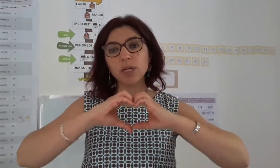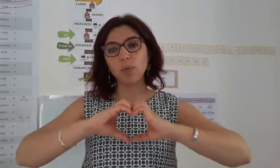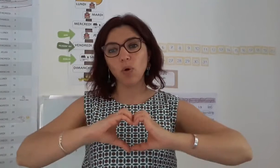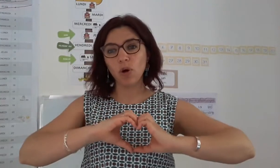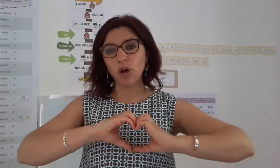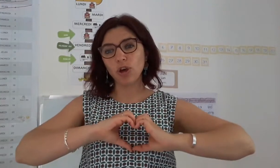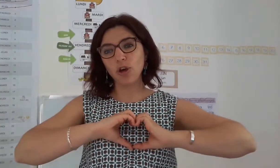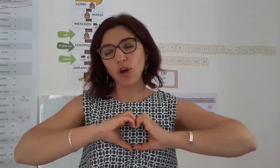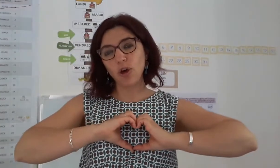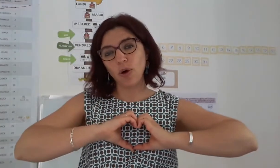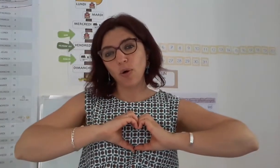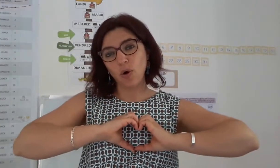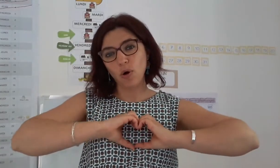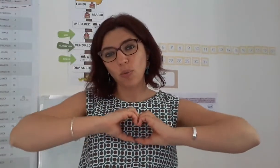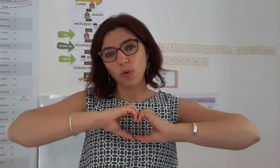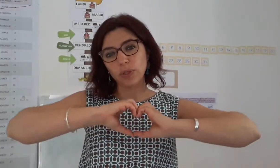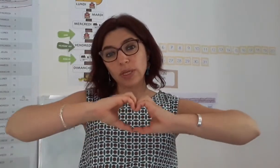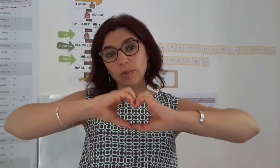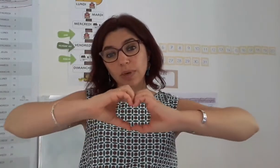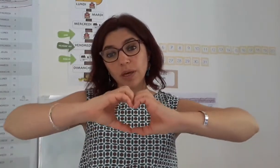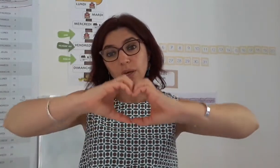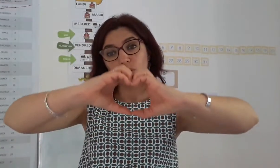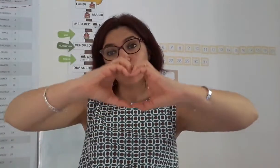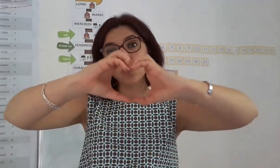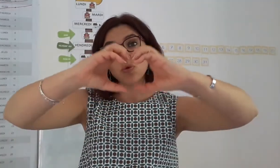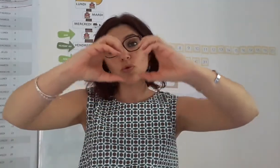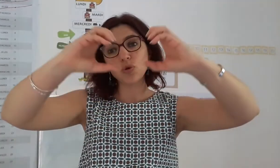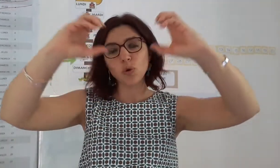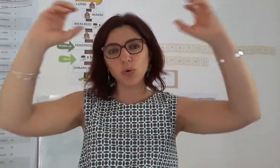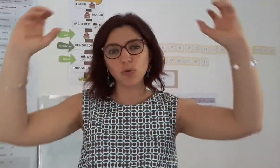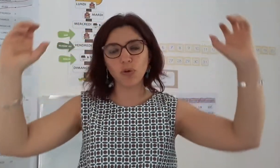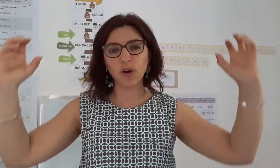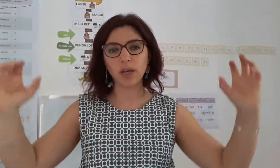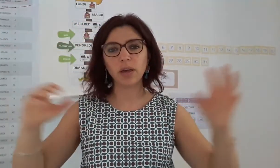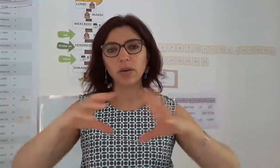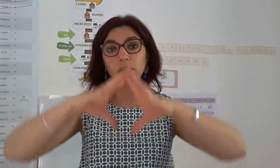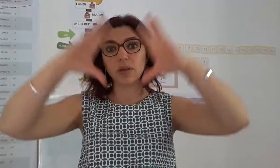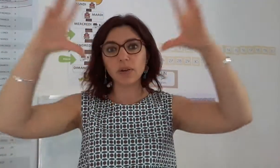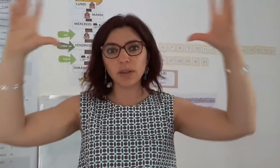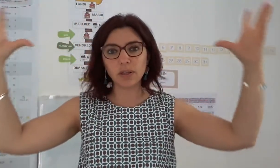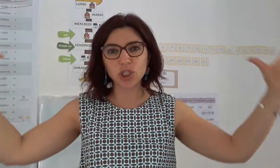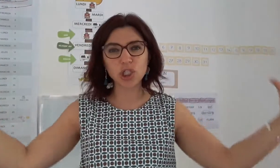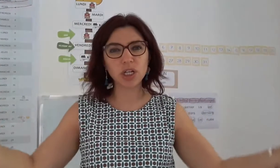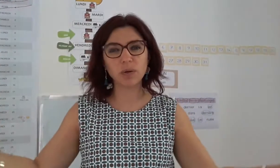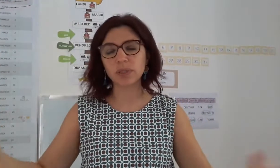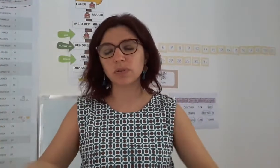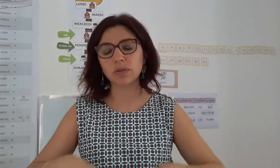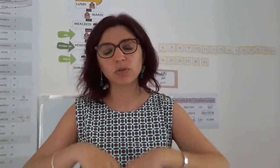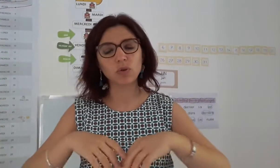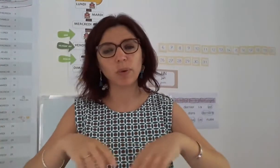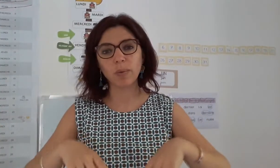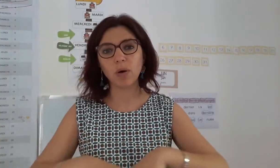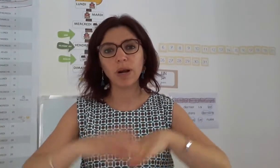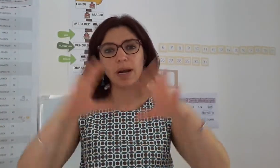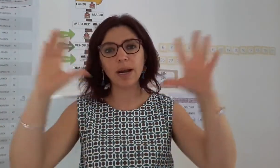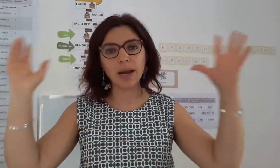mon cœur encore pour t'aimer toujours plus fort. Avec un cœur qui est géant parce que notre maman